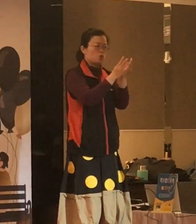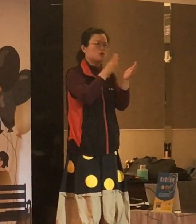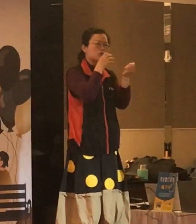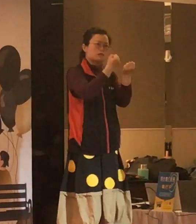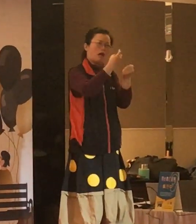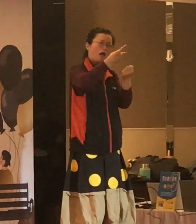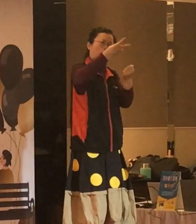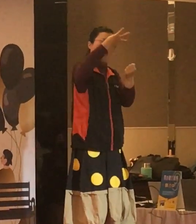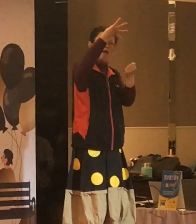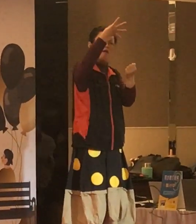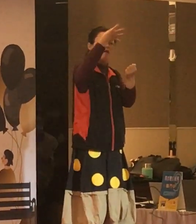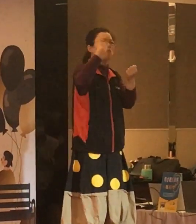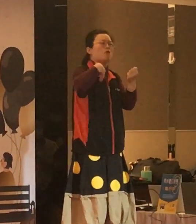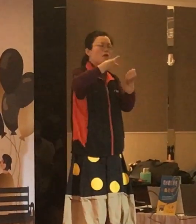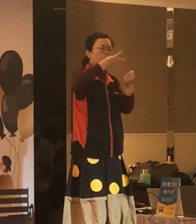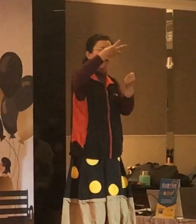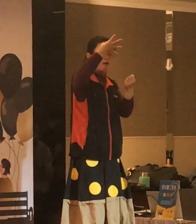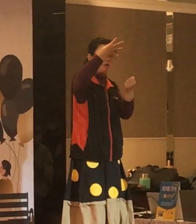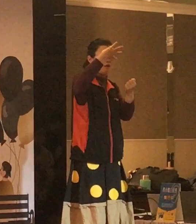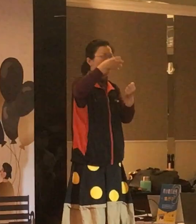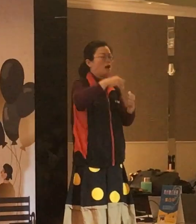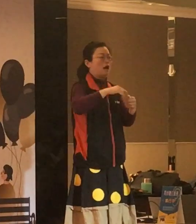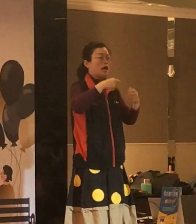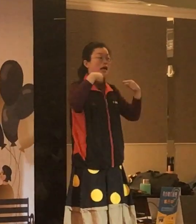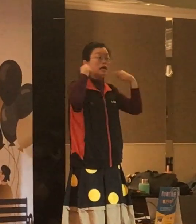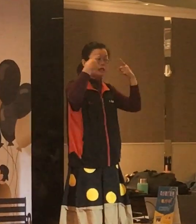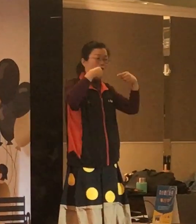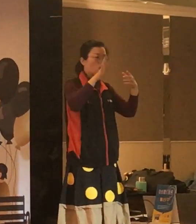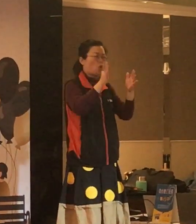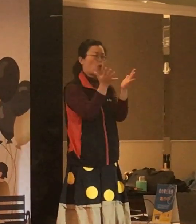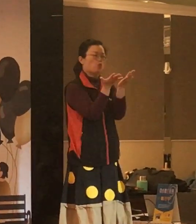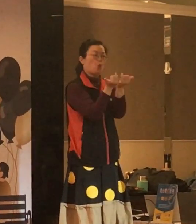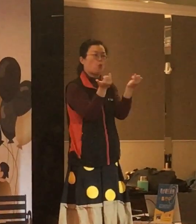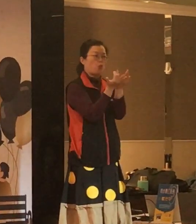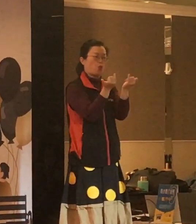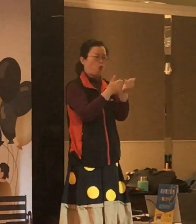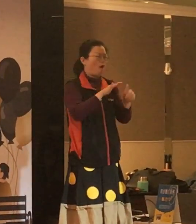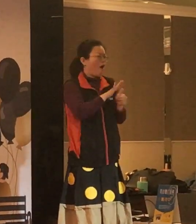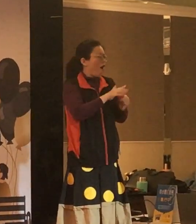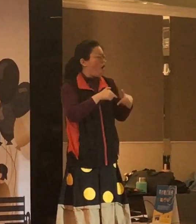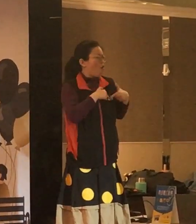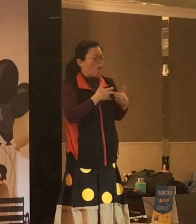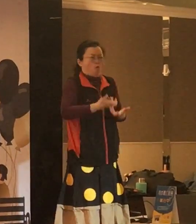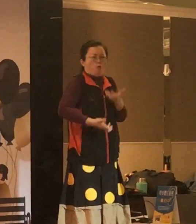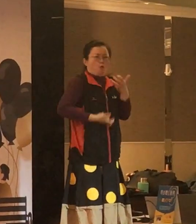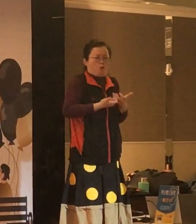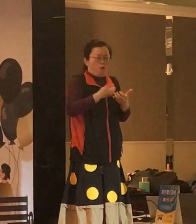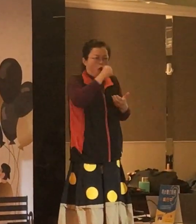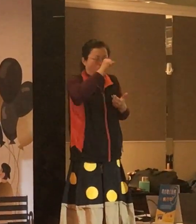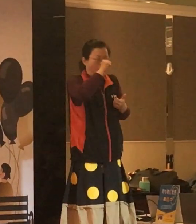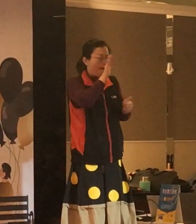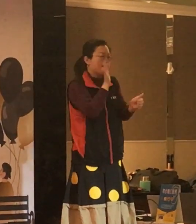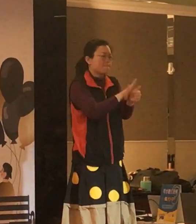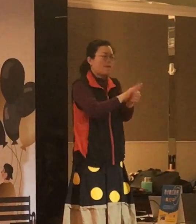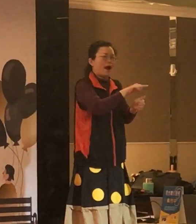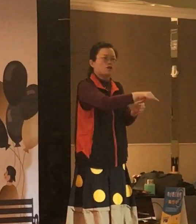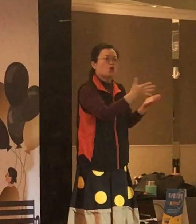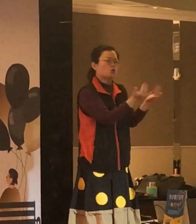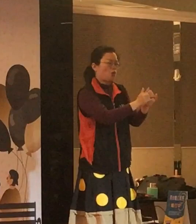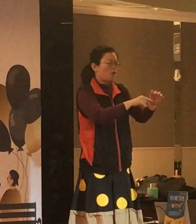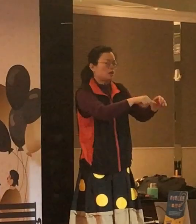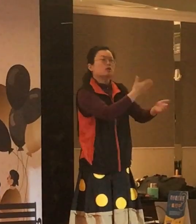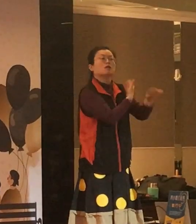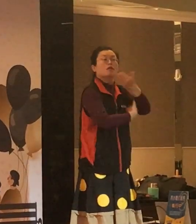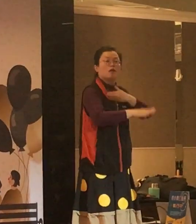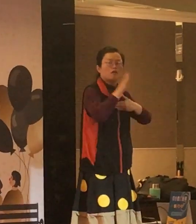学就有爱心的同学哈、哦，来帮忙他，上下学的时候帮忙背着他上